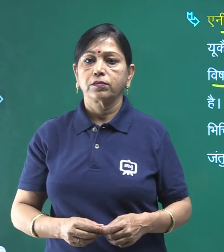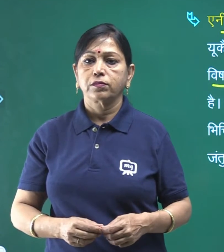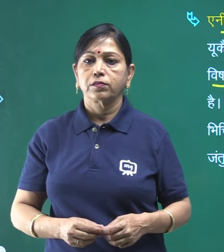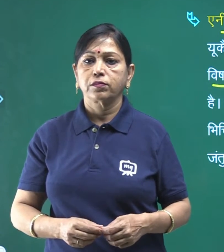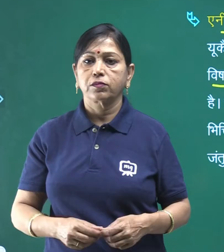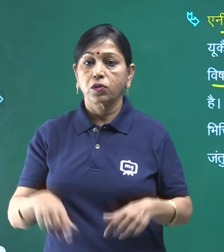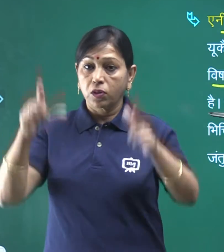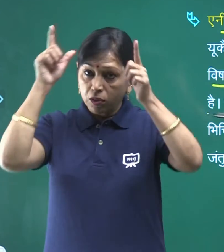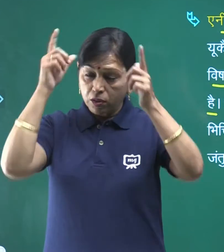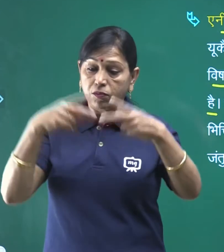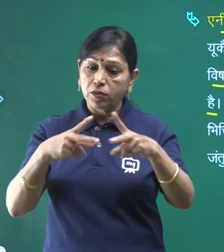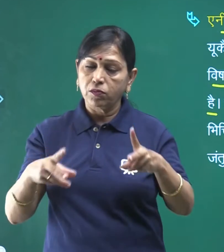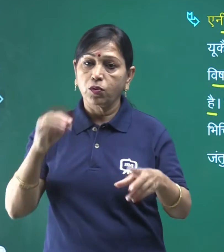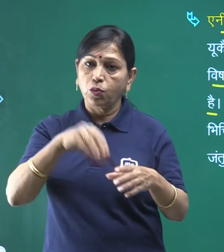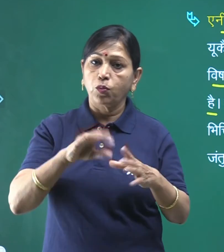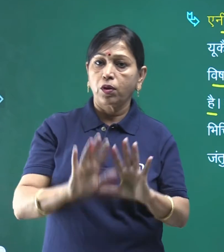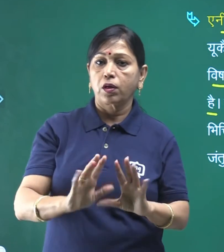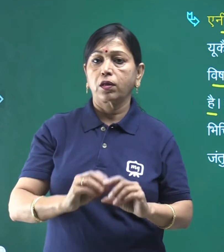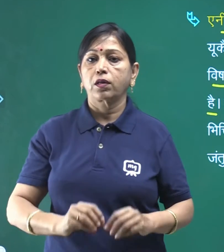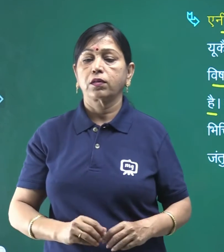जीवों को रखा गया है।